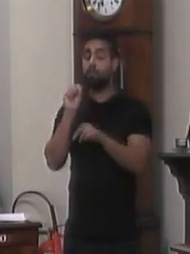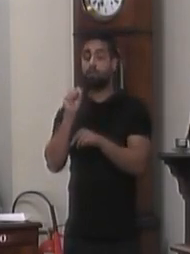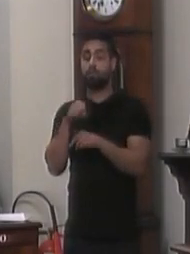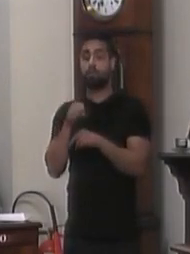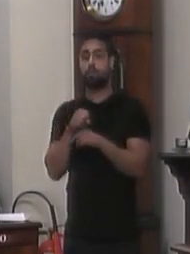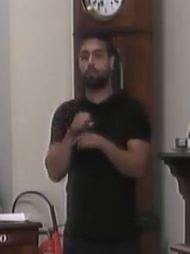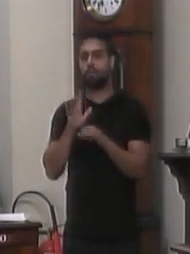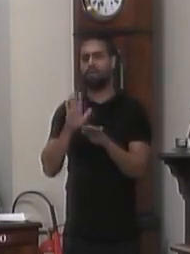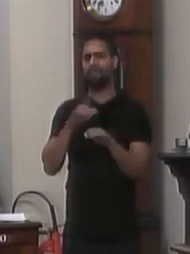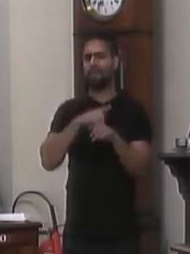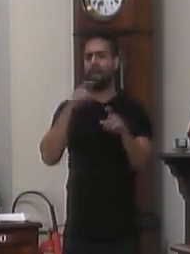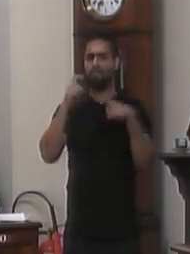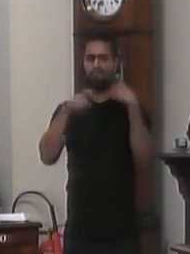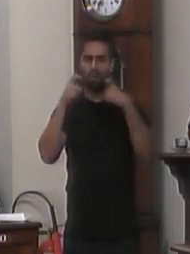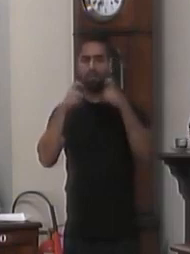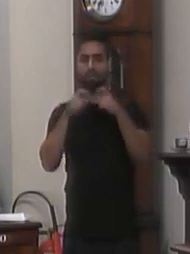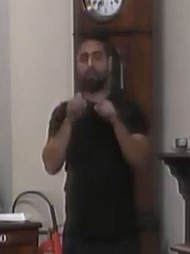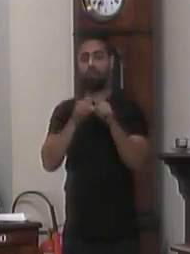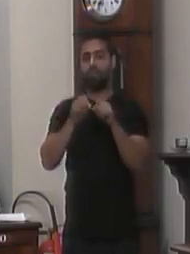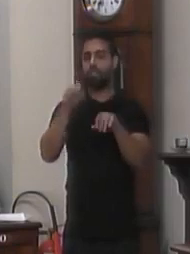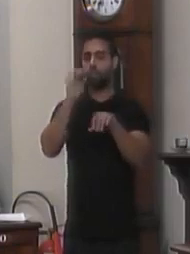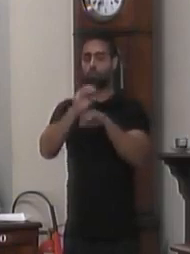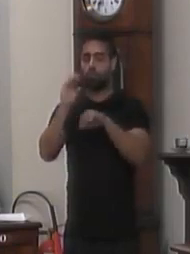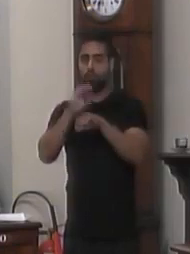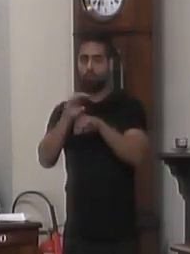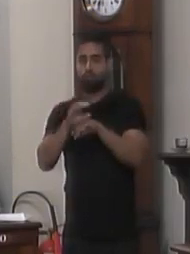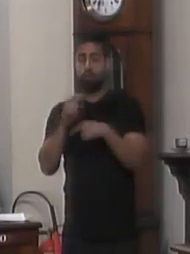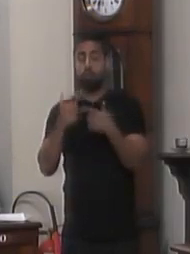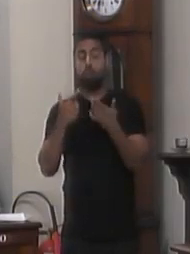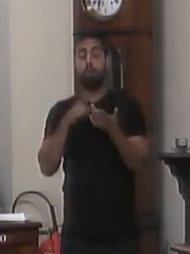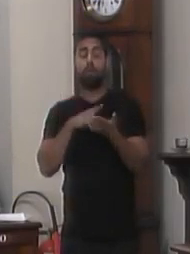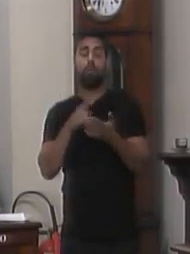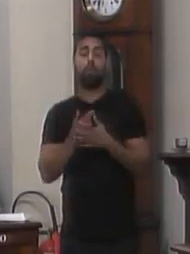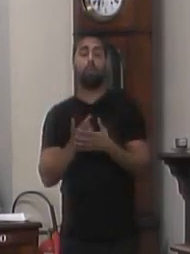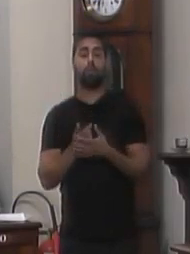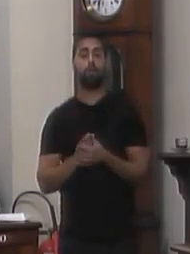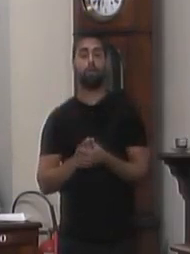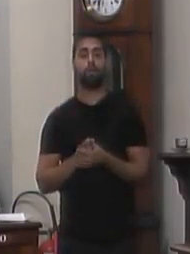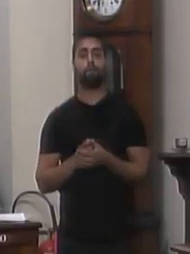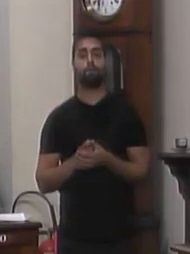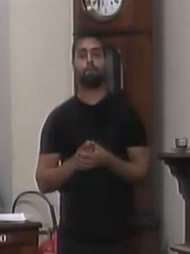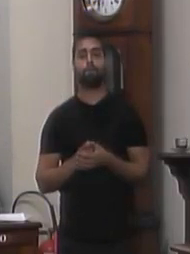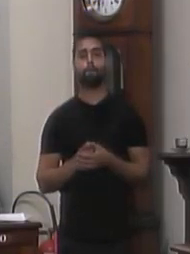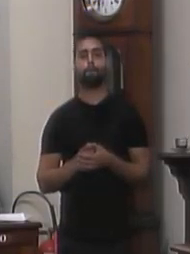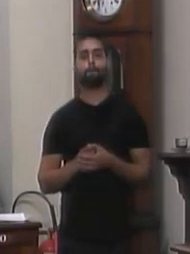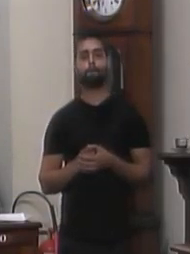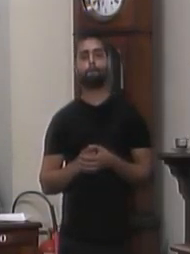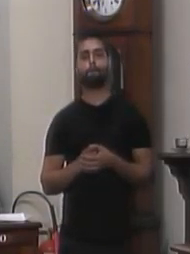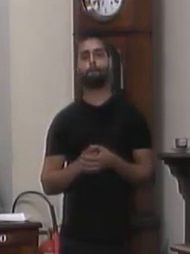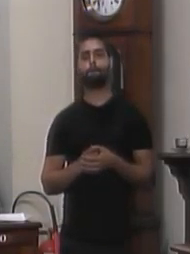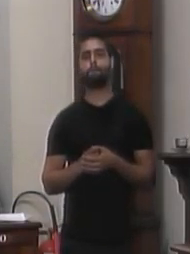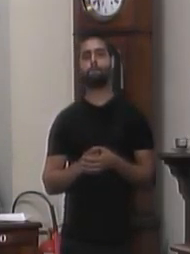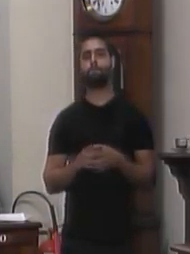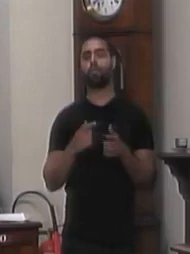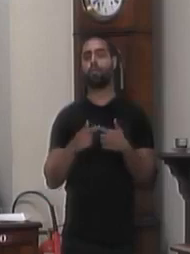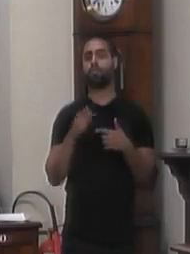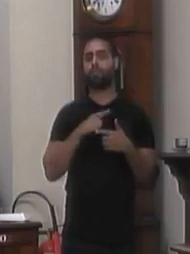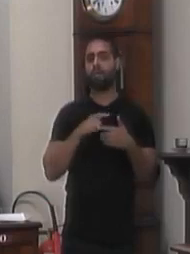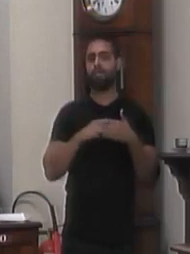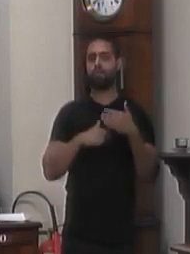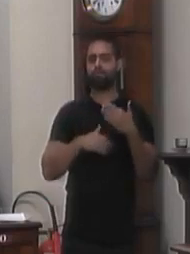uma preocupação fazer esses concursos, até porque a gente tem questão de